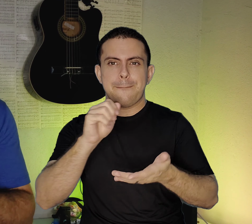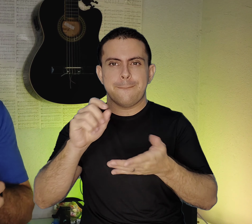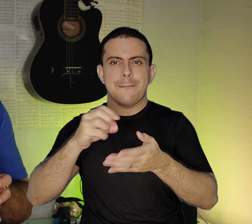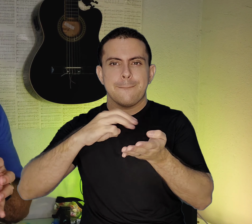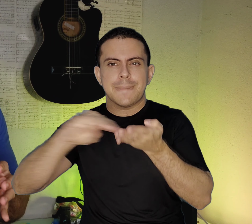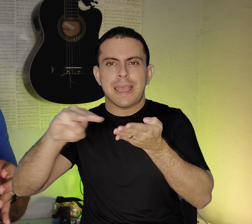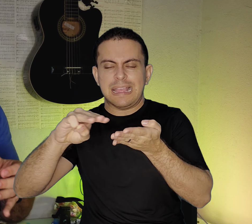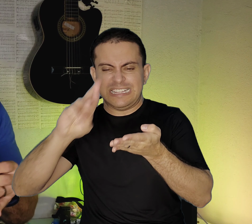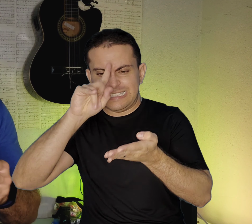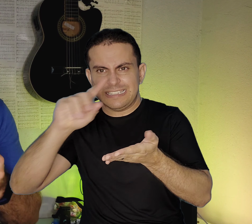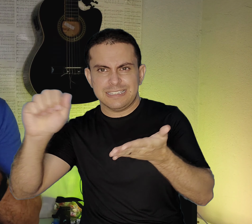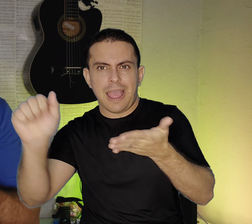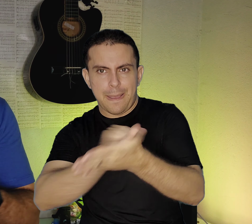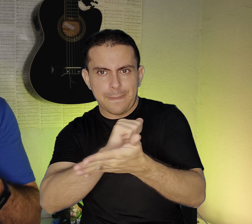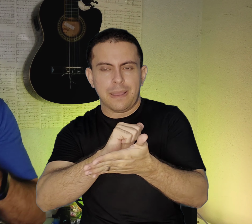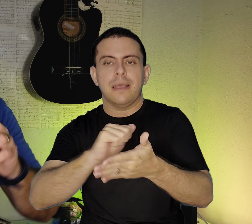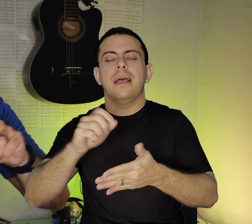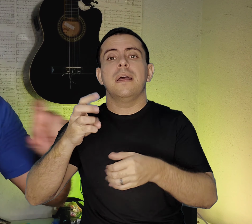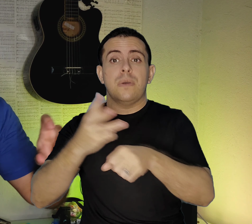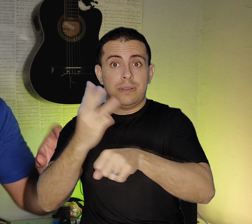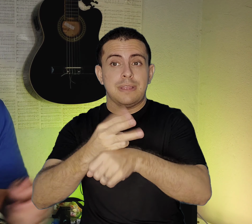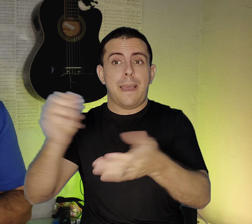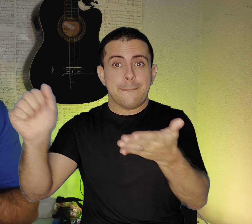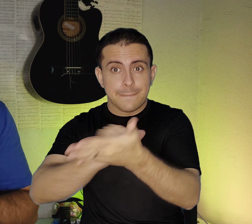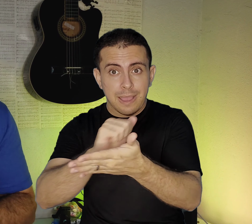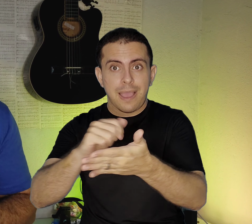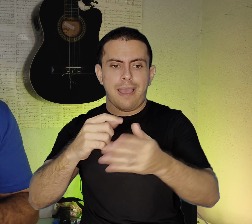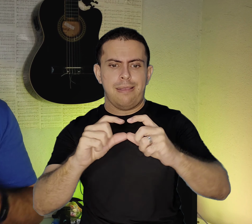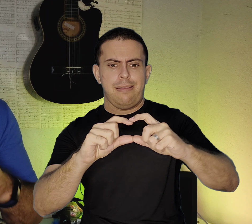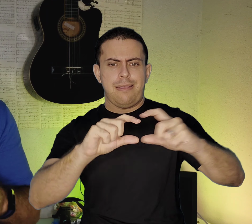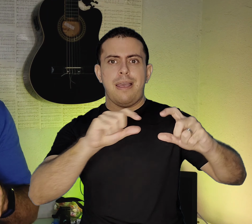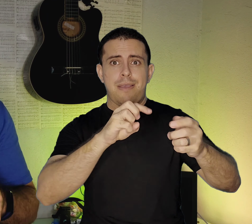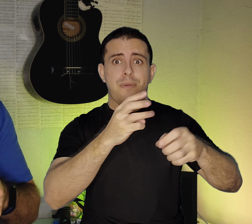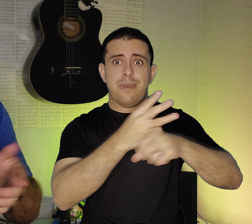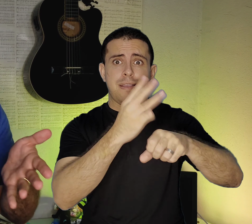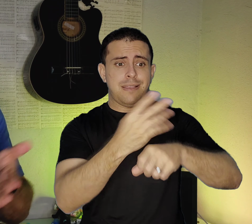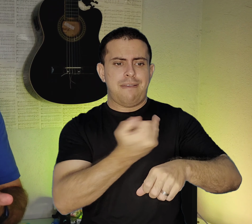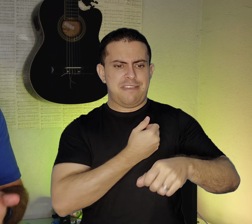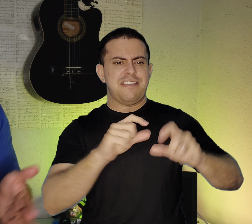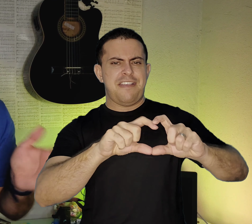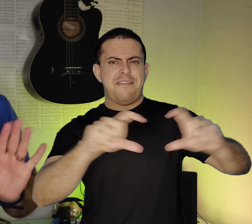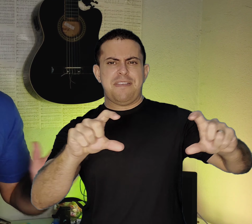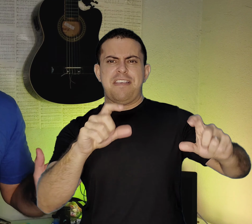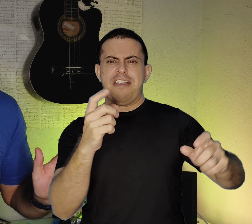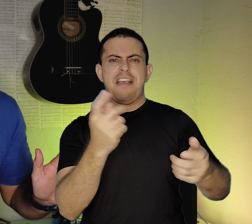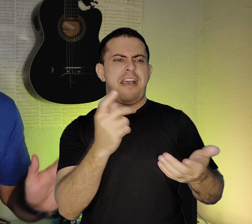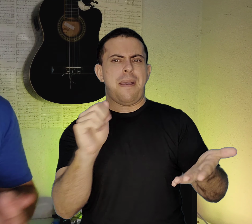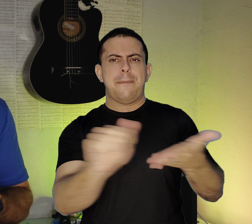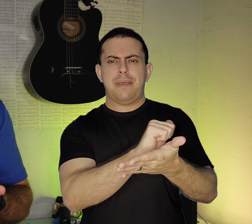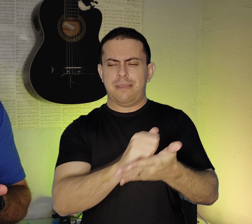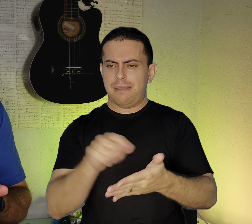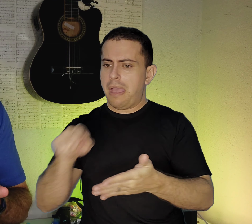mensagem No WhatsApp você apaga e fica ali, mensagem apagada No Telegram não Você apaga a mensagem e